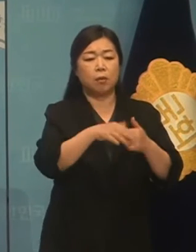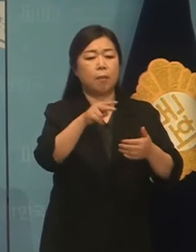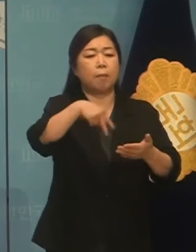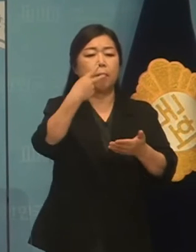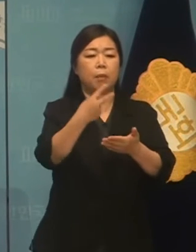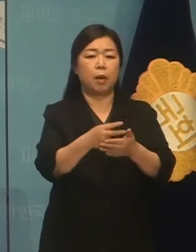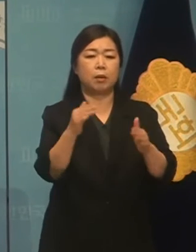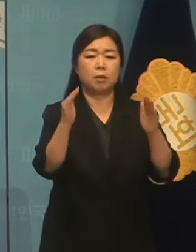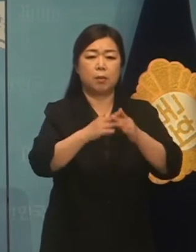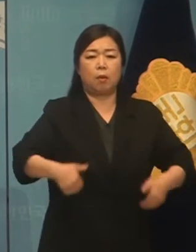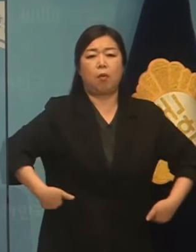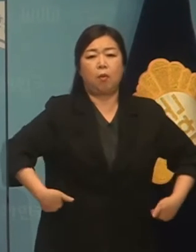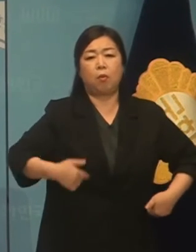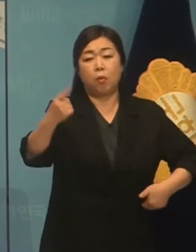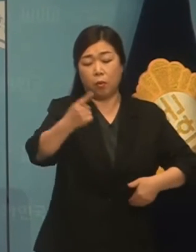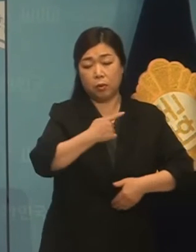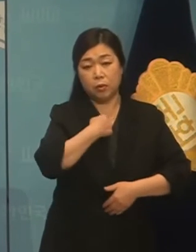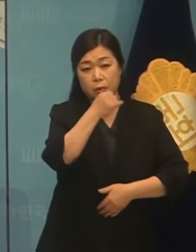온 일이 있습니다.